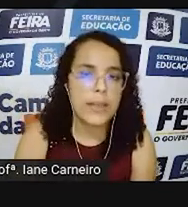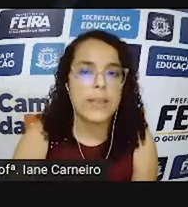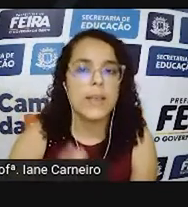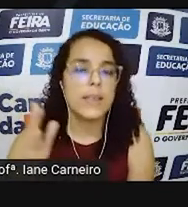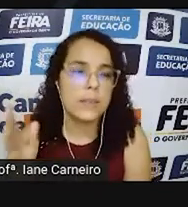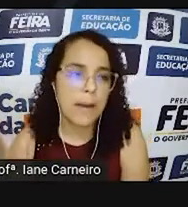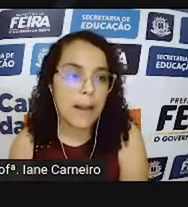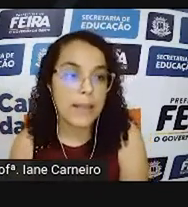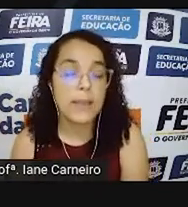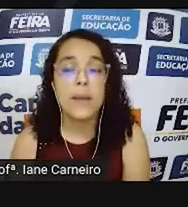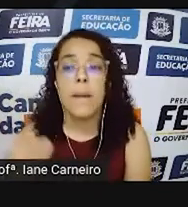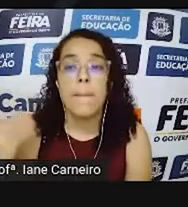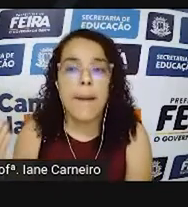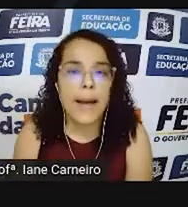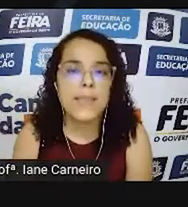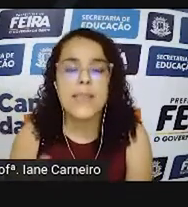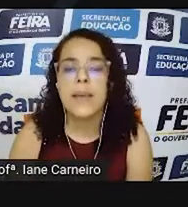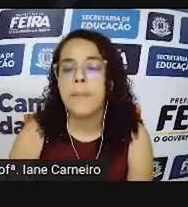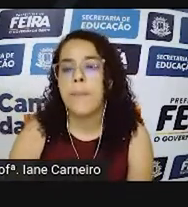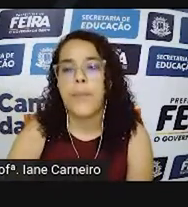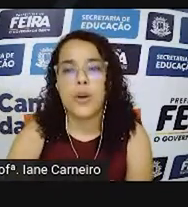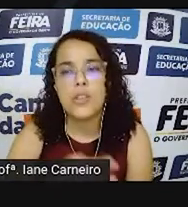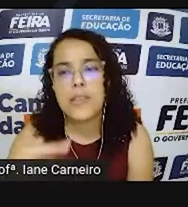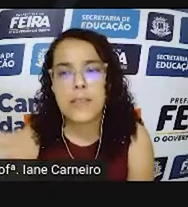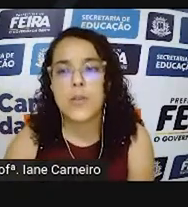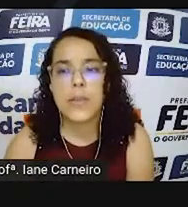professora Janaína e Marli, mas, né,